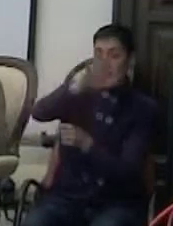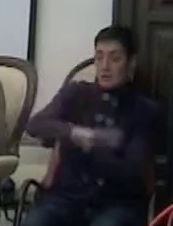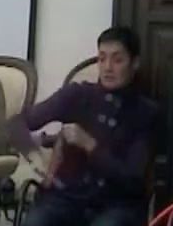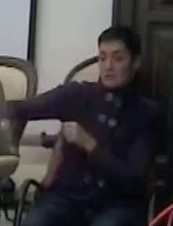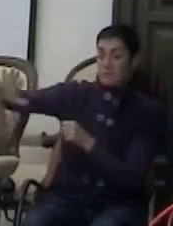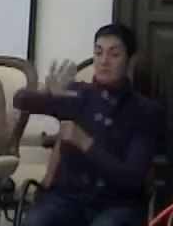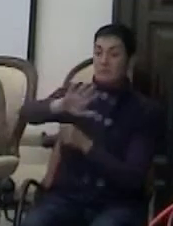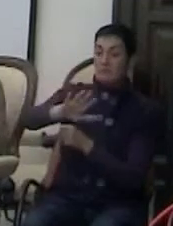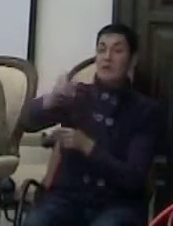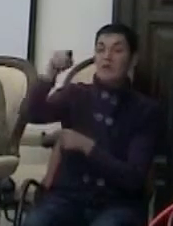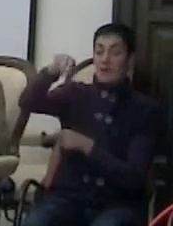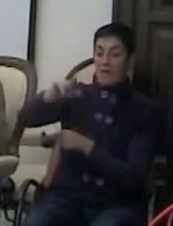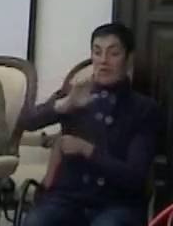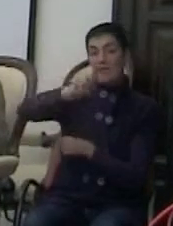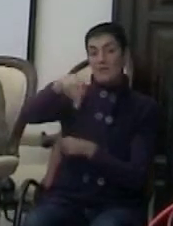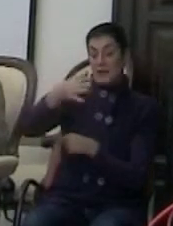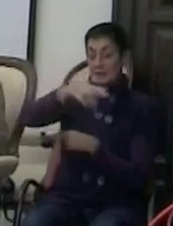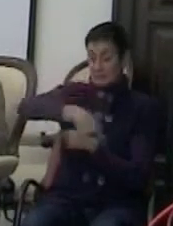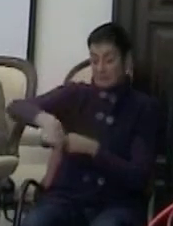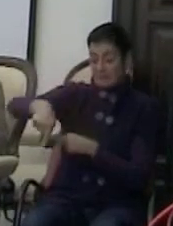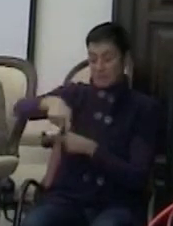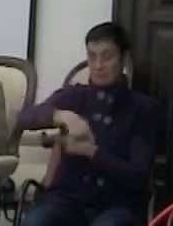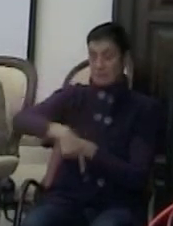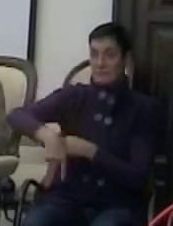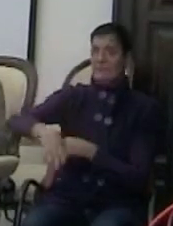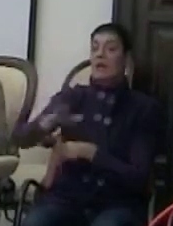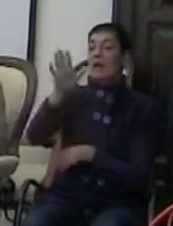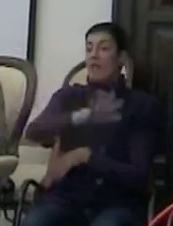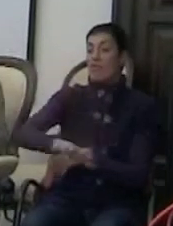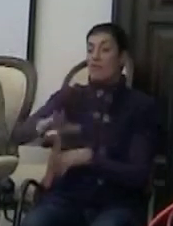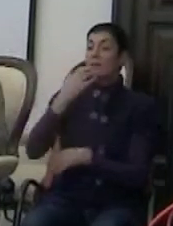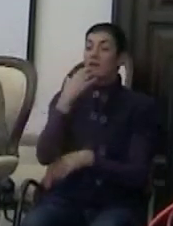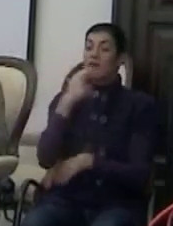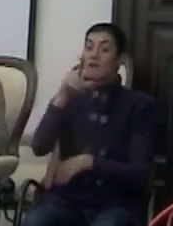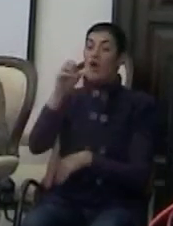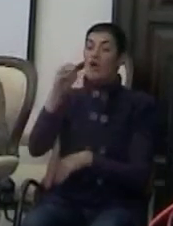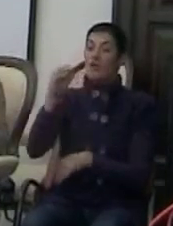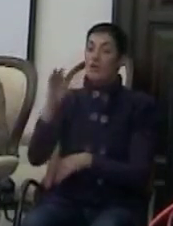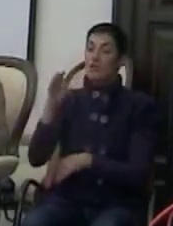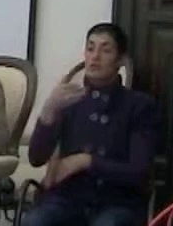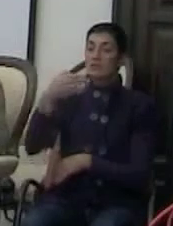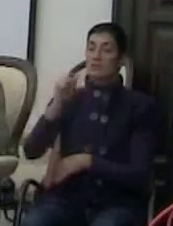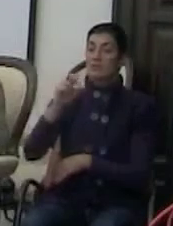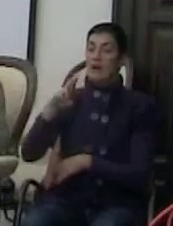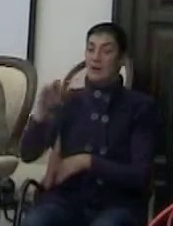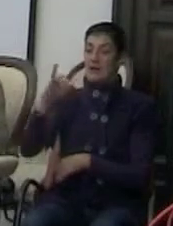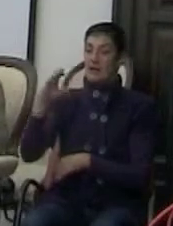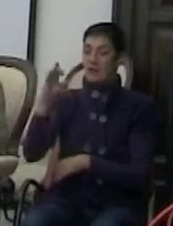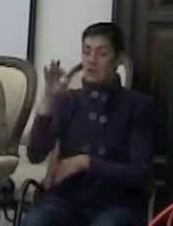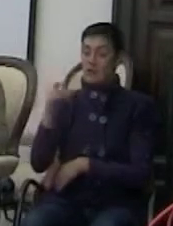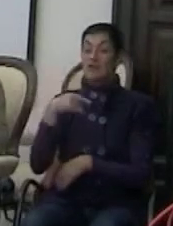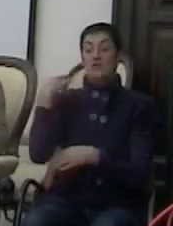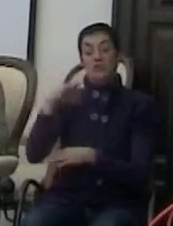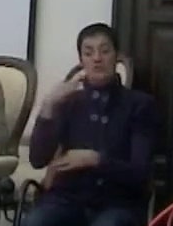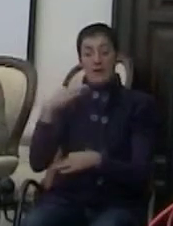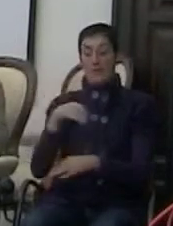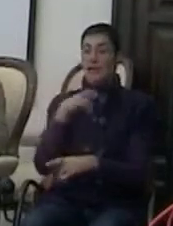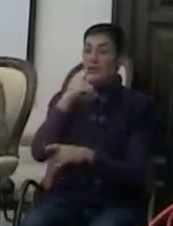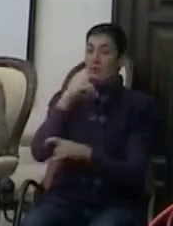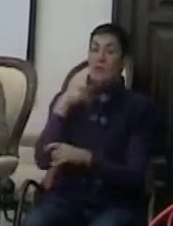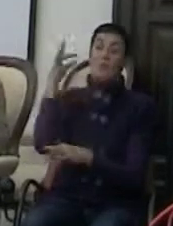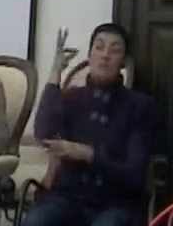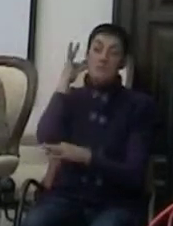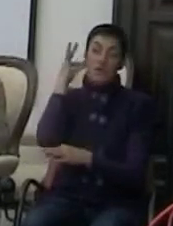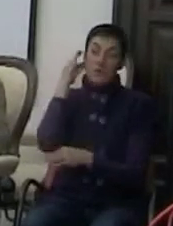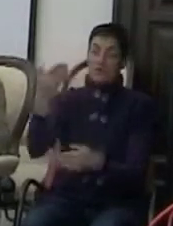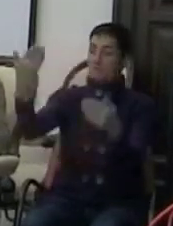allí pasan a las dairas y a los barrios. Normalmente, por lo que me cuentan, son las mujeres las que distribuyen